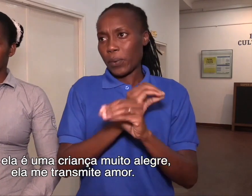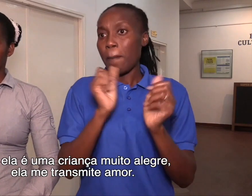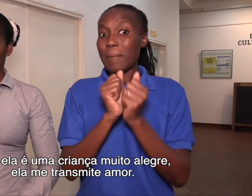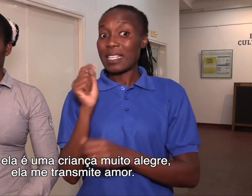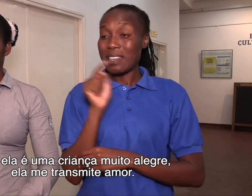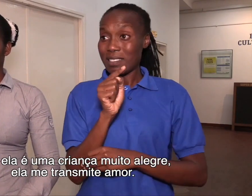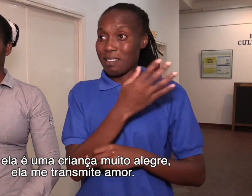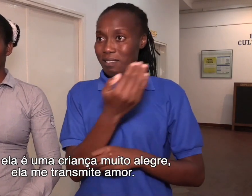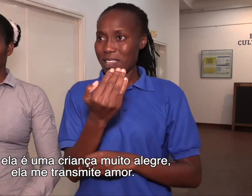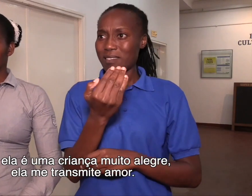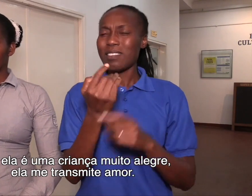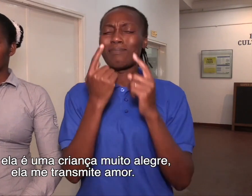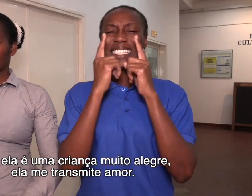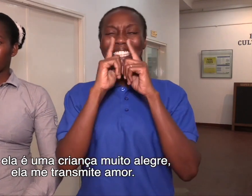alegre.